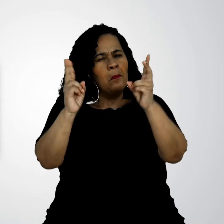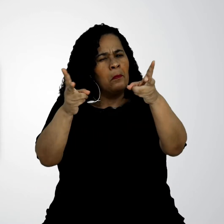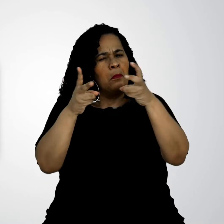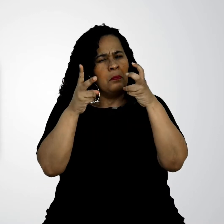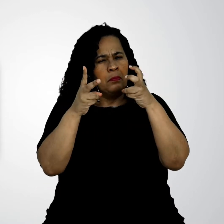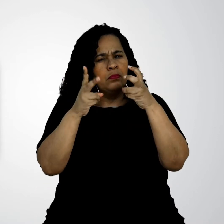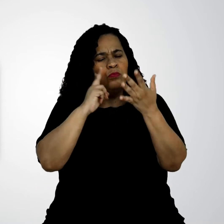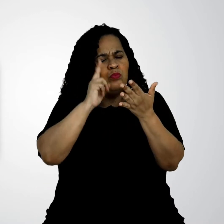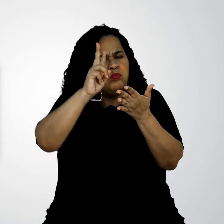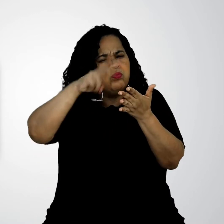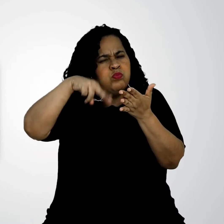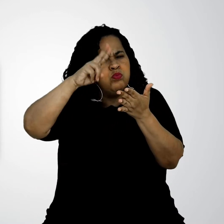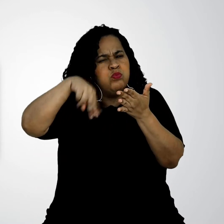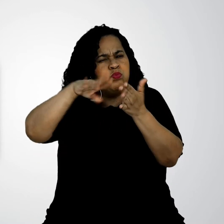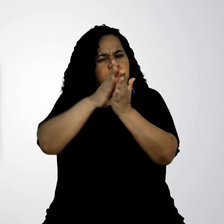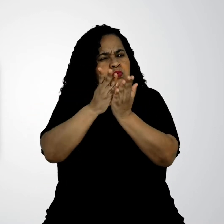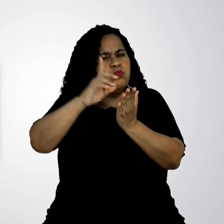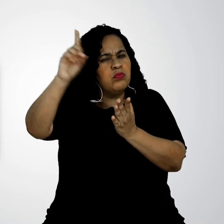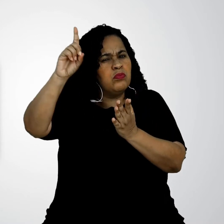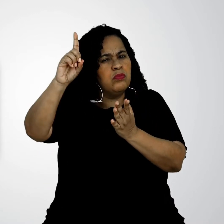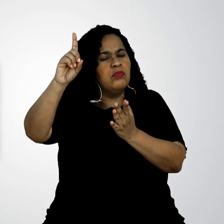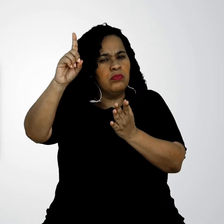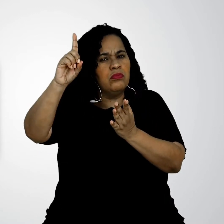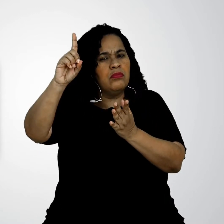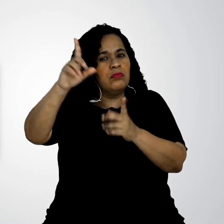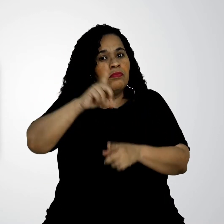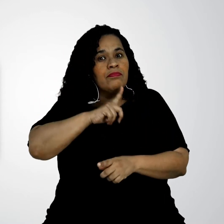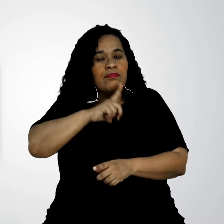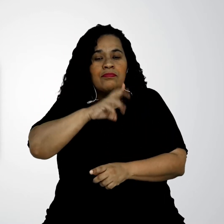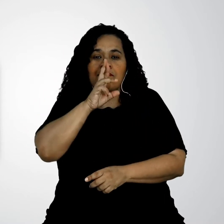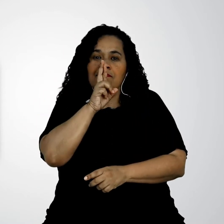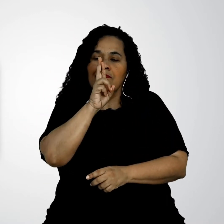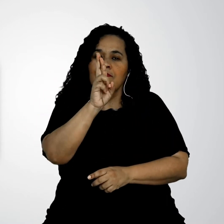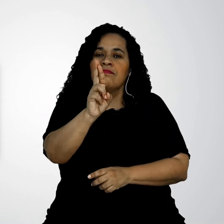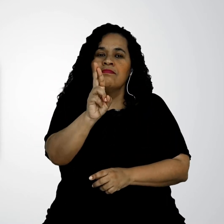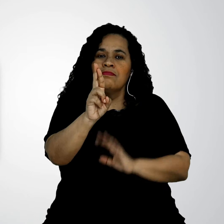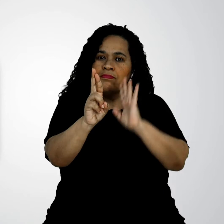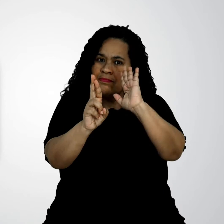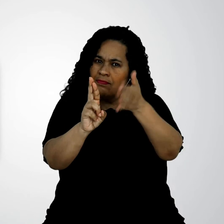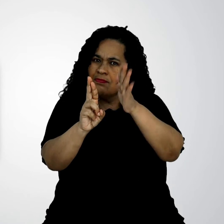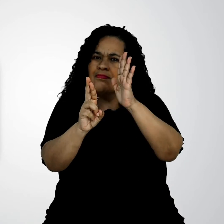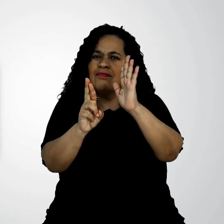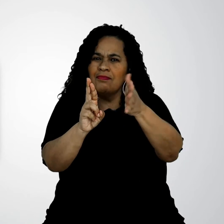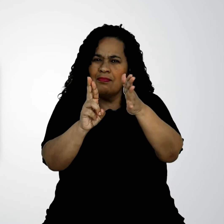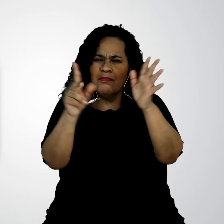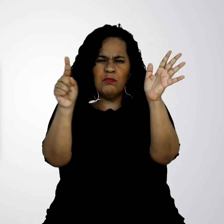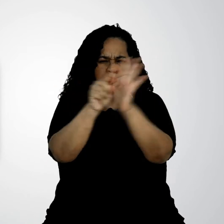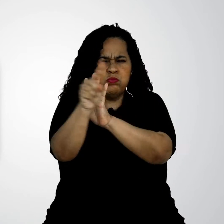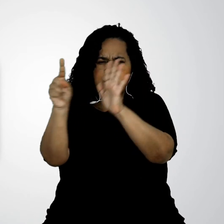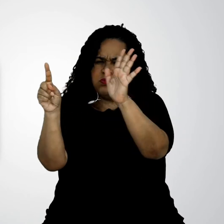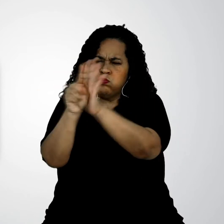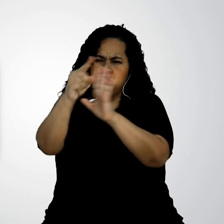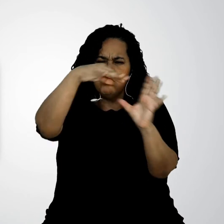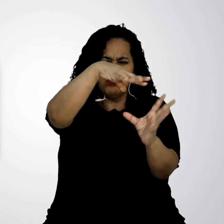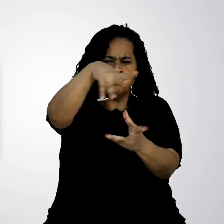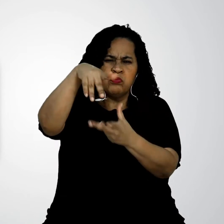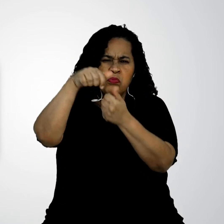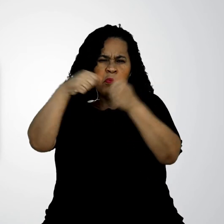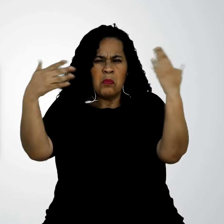Escritura, ela oferece uma resposta para essa questão contemporânea, para esse